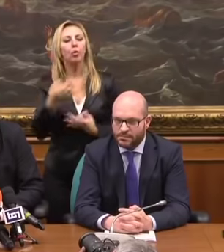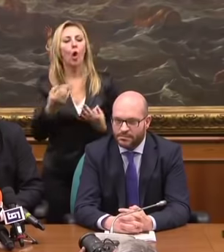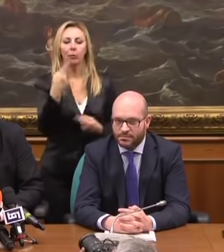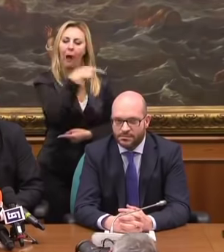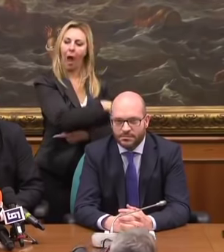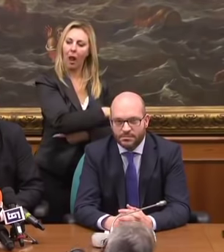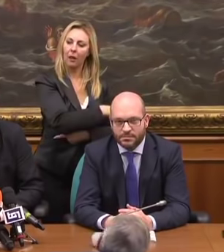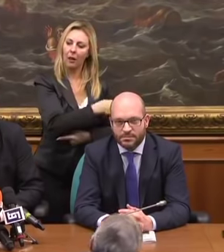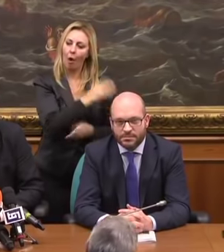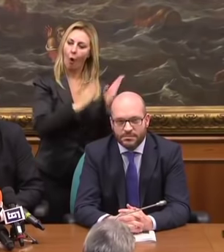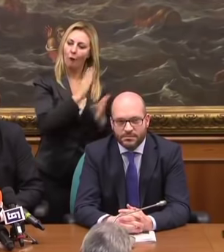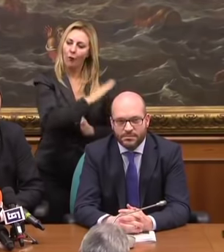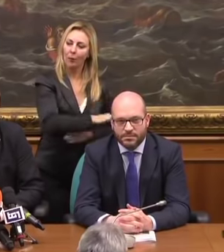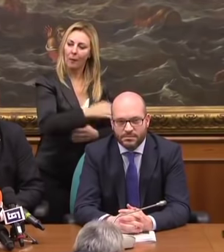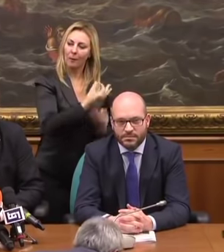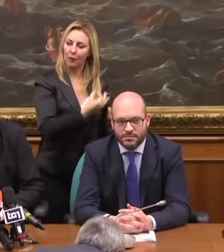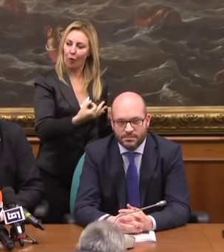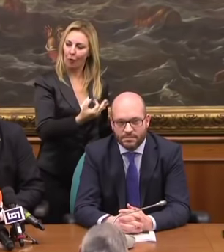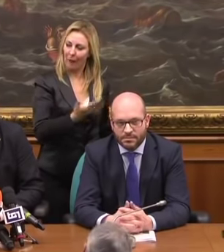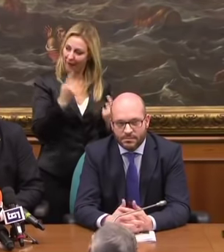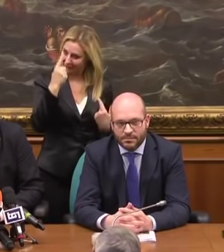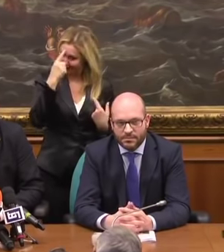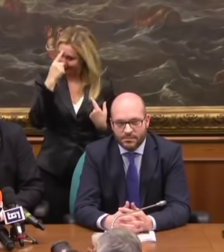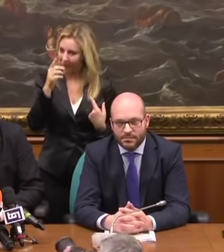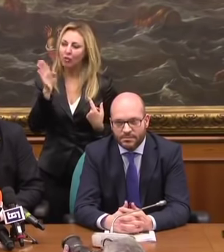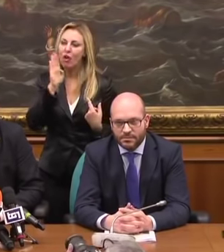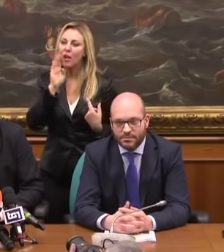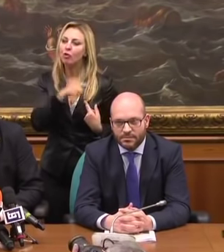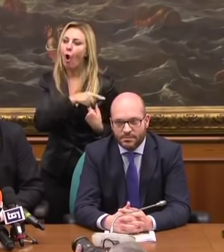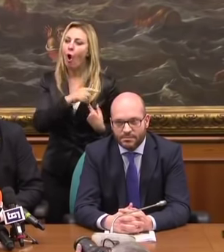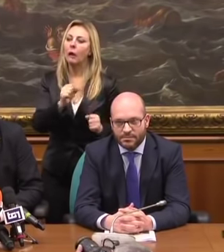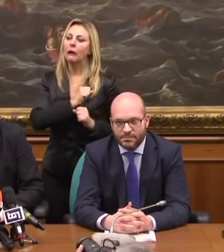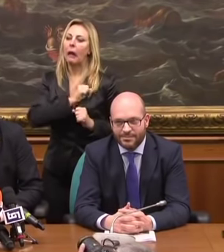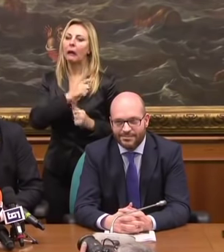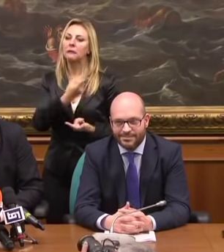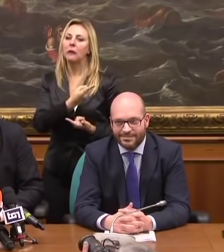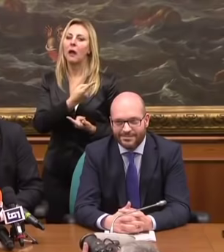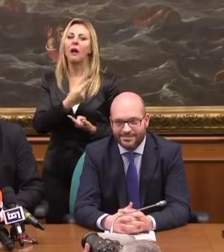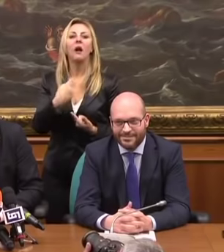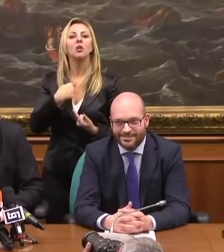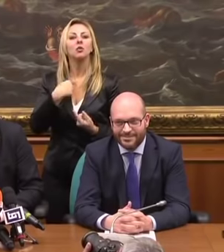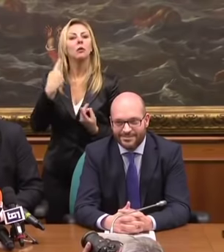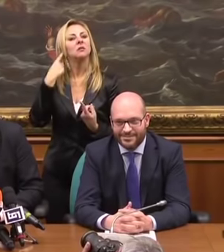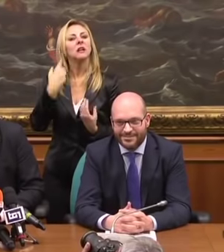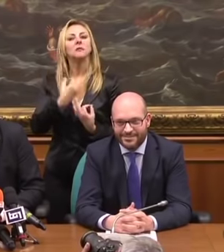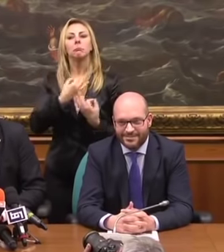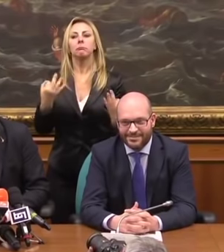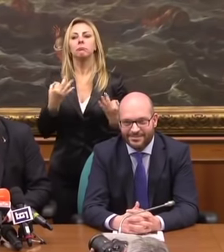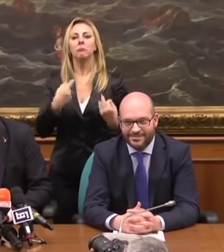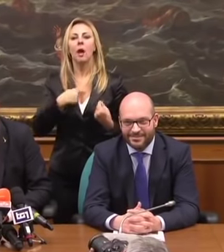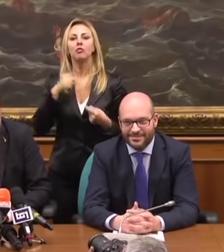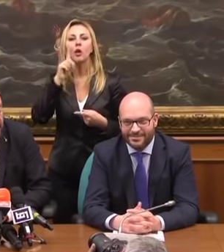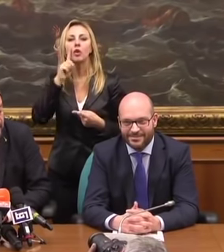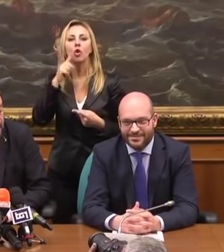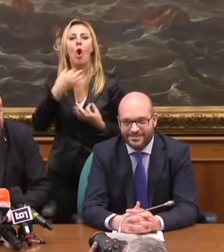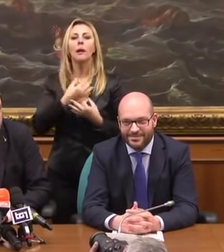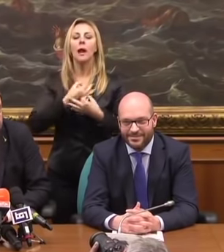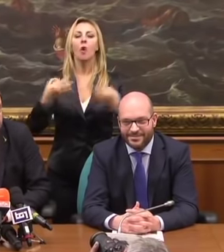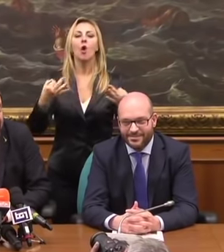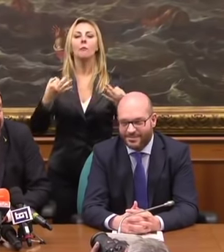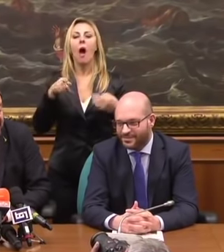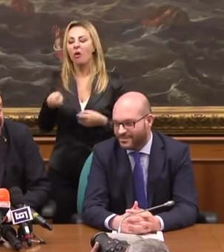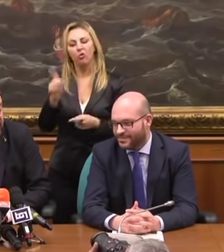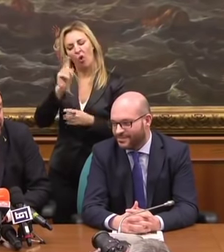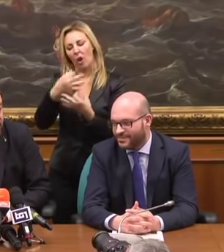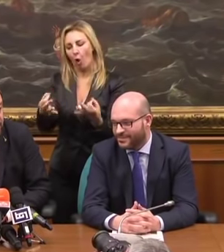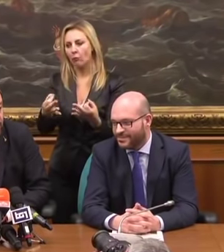psichica o sensoriale di qualche genitore che invece si vorrebbe normodotato, che invece normodotato non è.